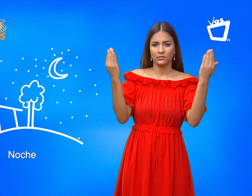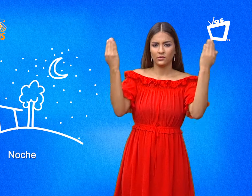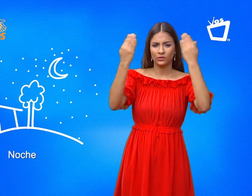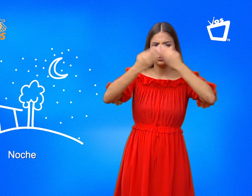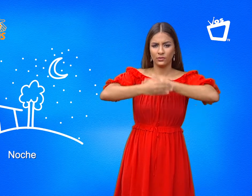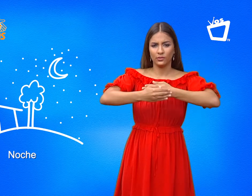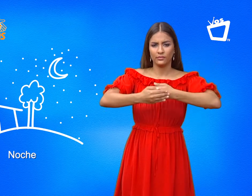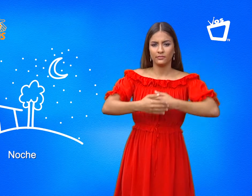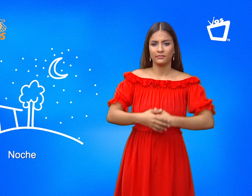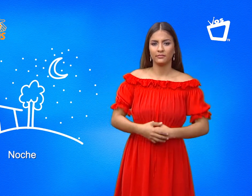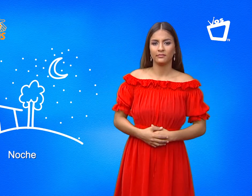noche